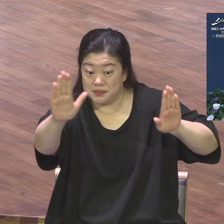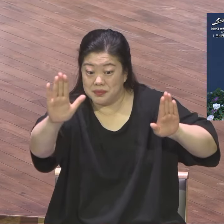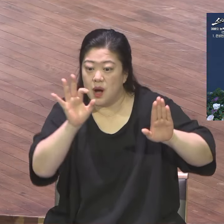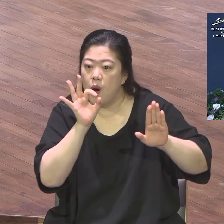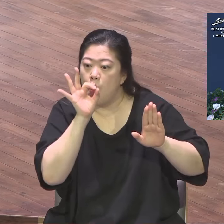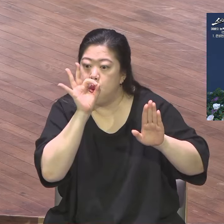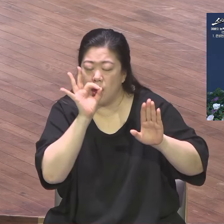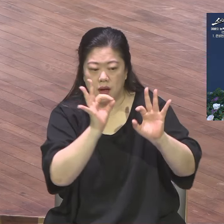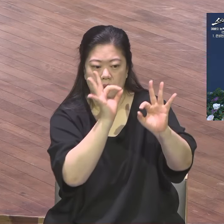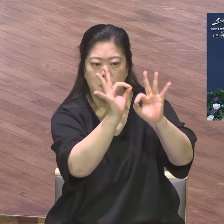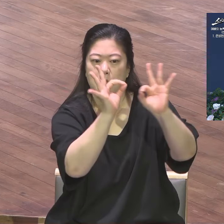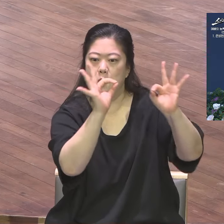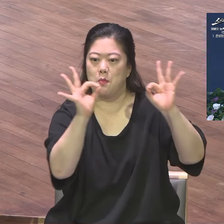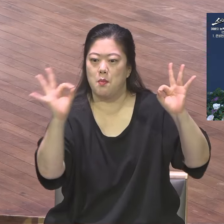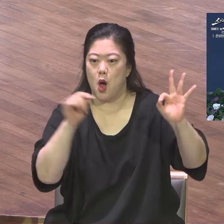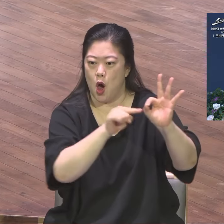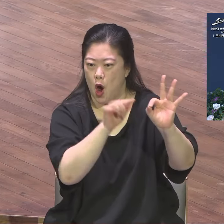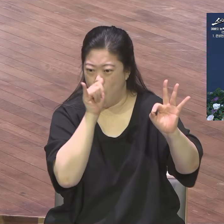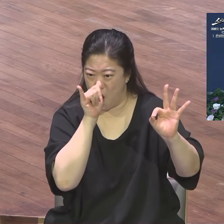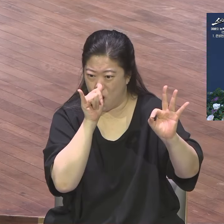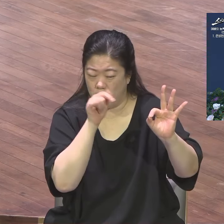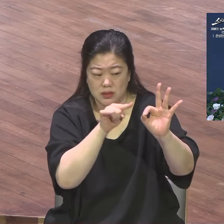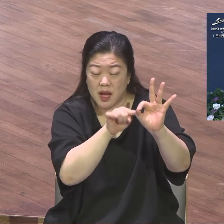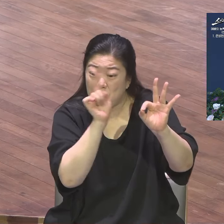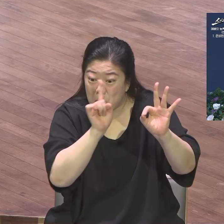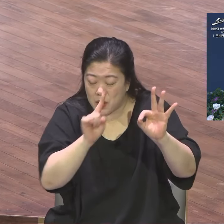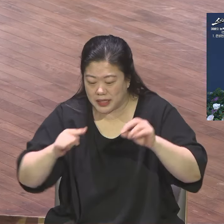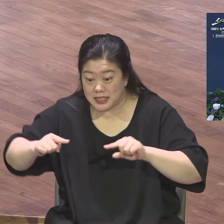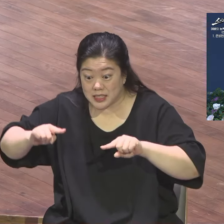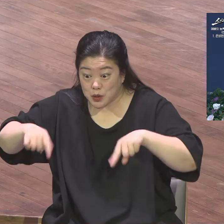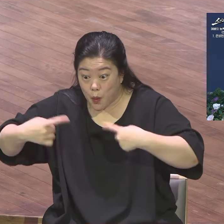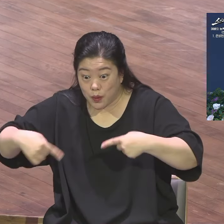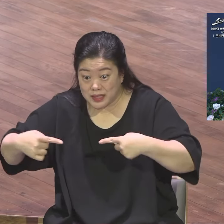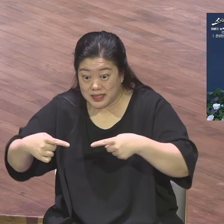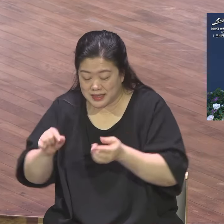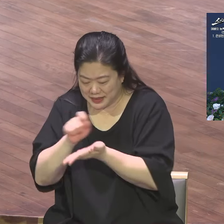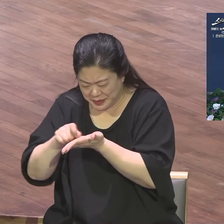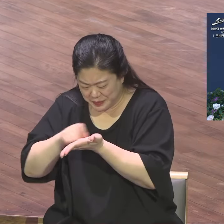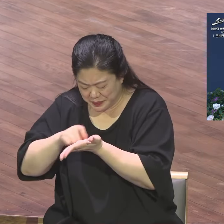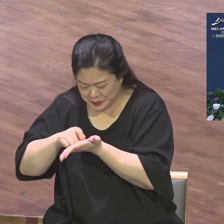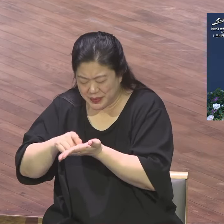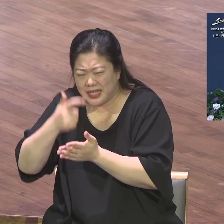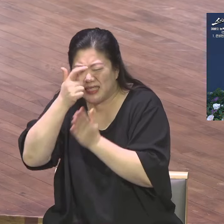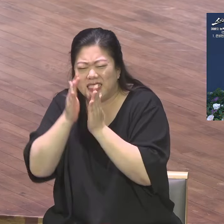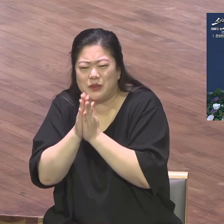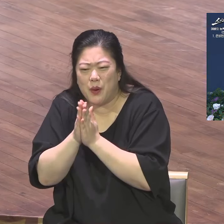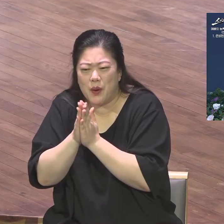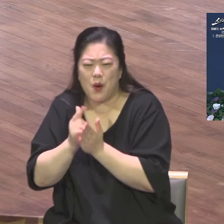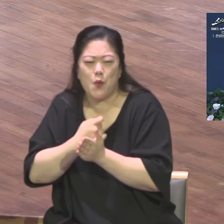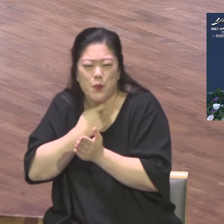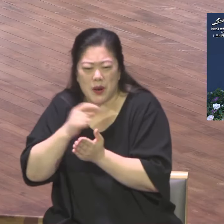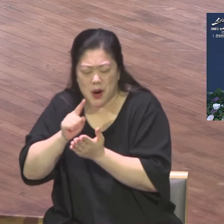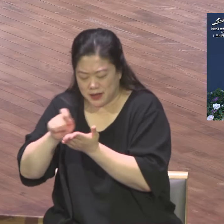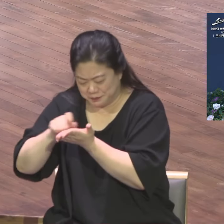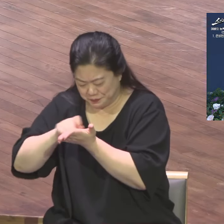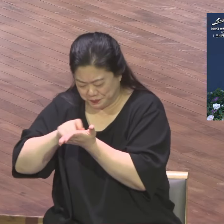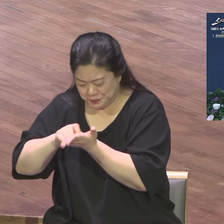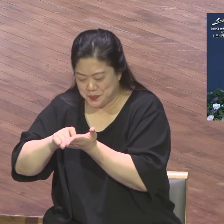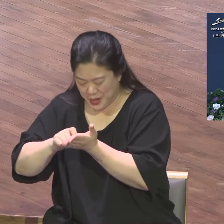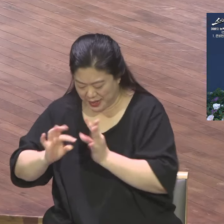저거 뭐 장사 잘 되게 하시고 종교 그거 다 끄덕내가는데